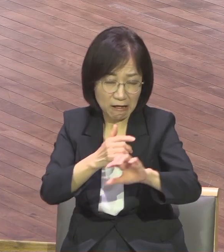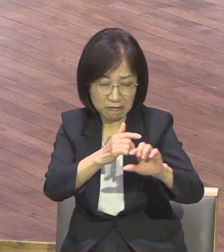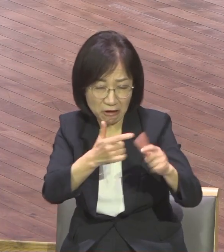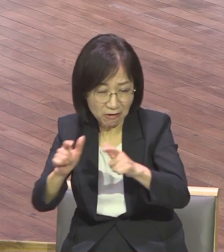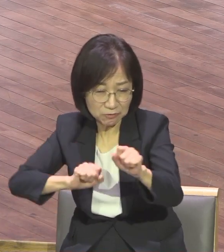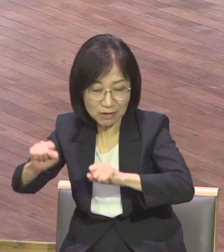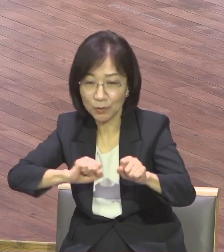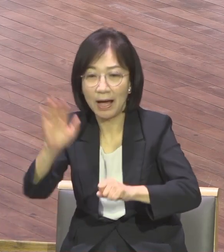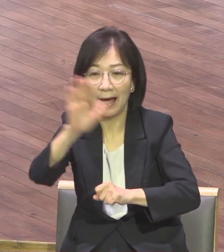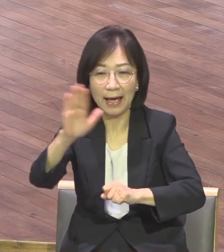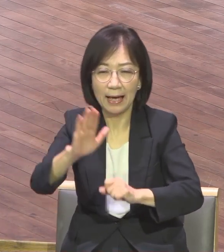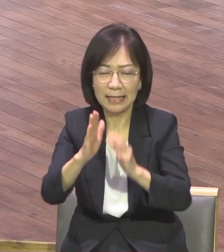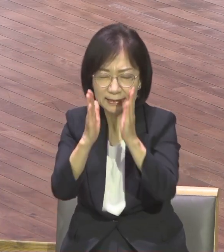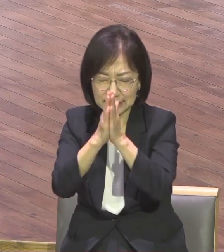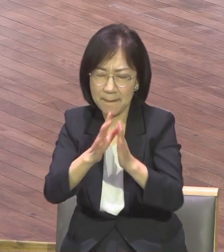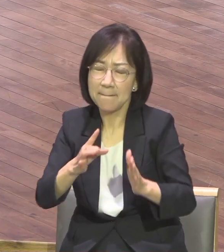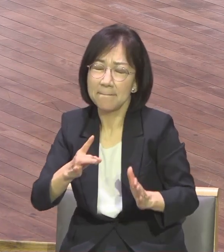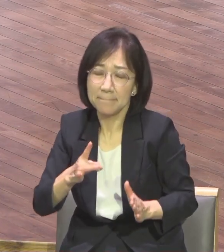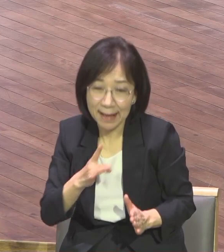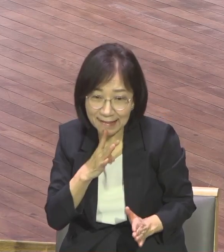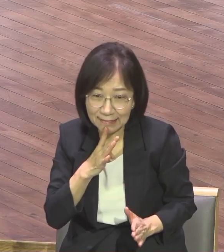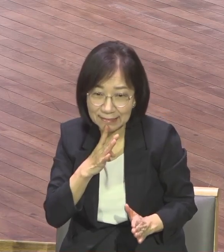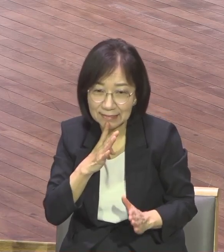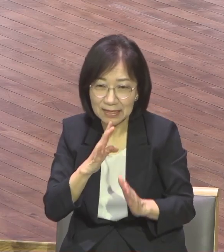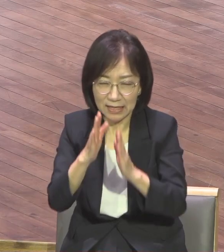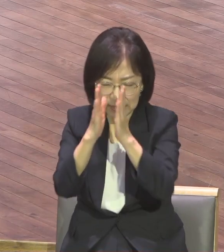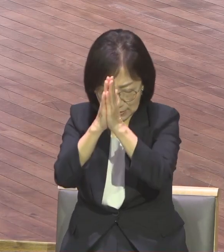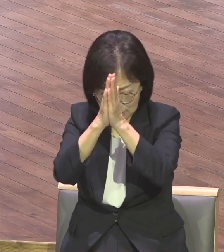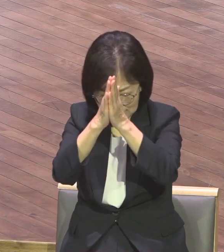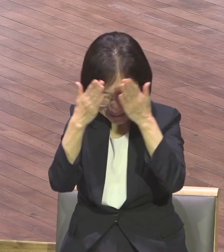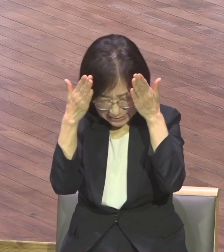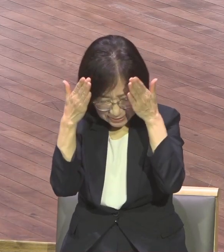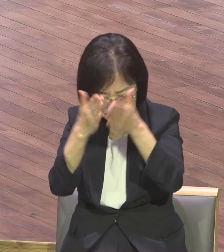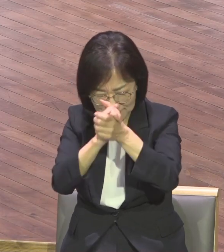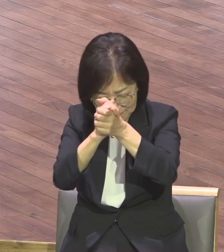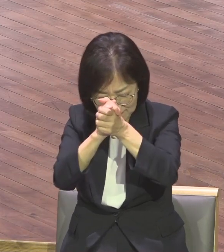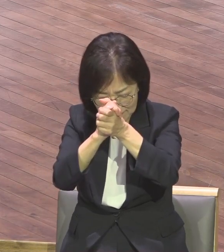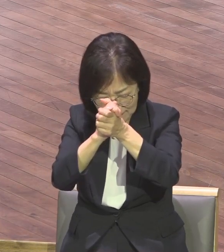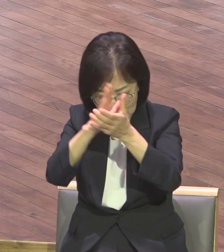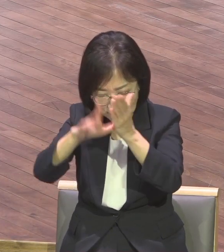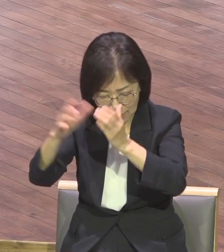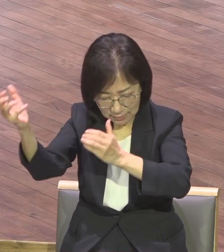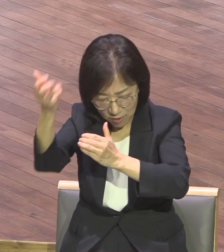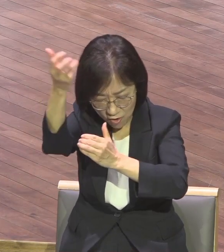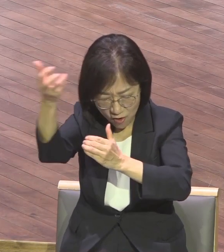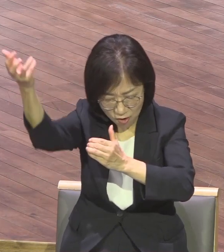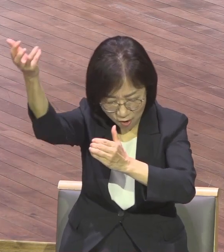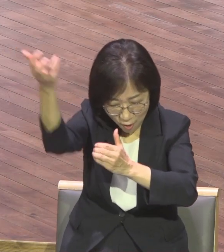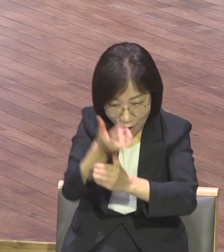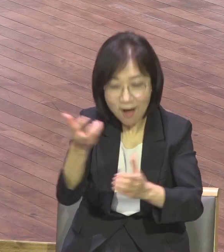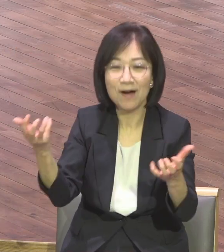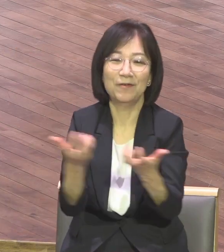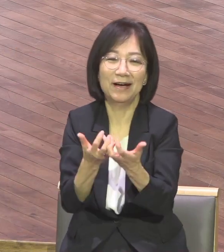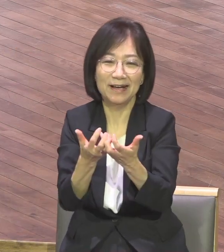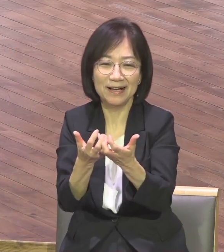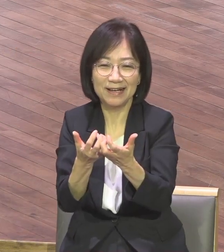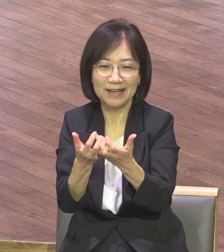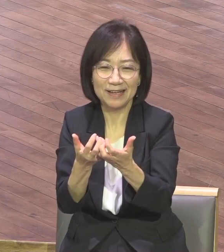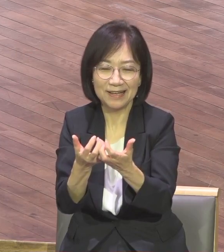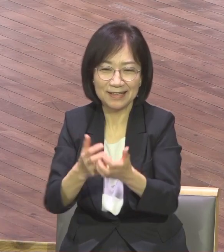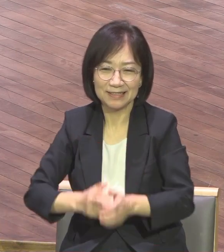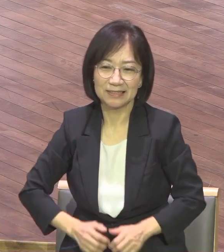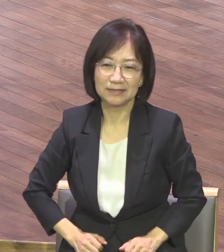오로지 뭐 다른 거 아무 방법도 없고 힘도 없고 능력도 없어요. 오로지 기도. 하나님이 왜 나를 이렇게